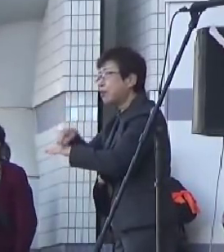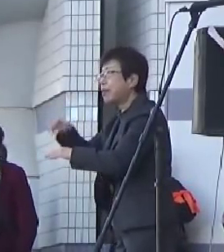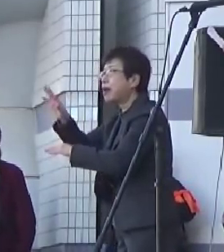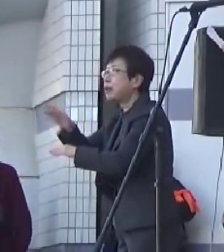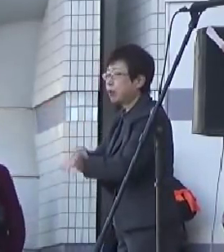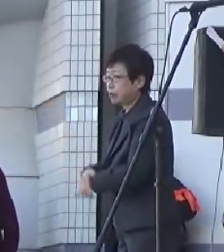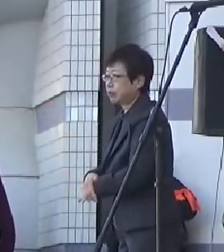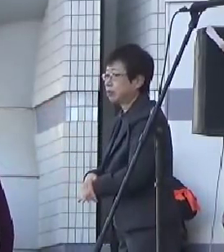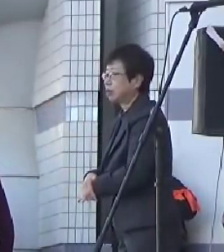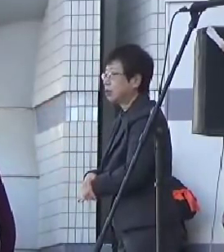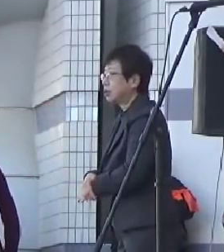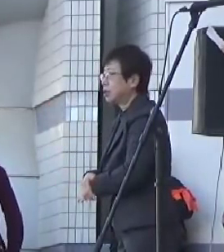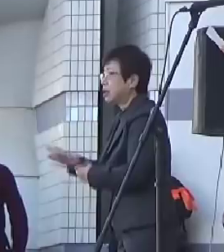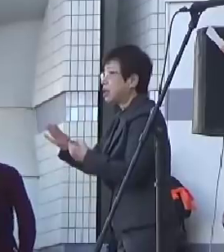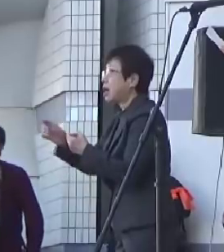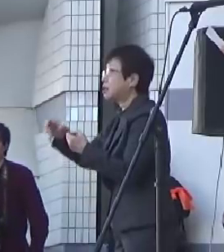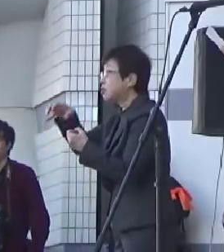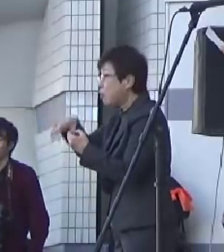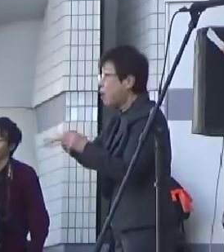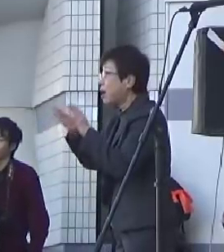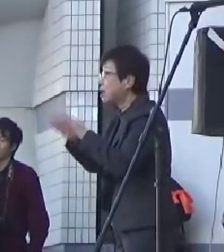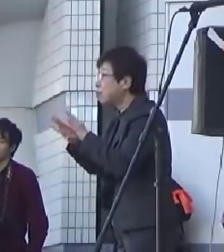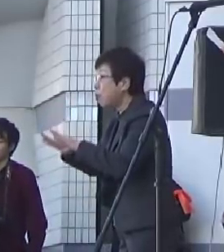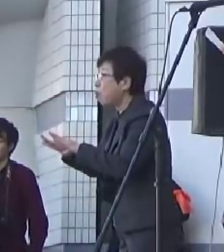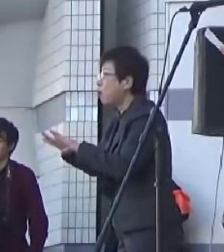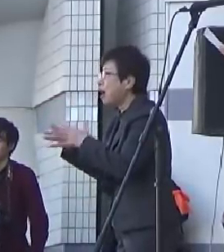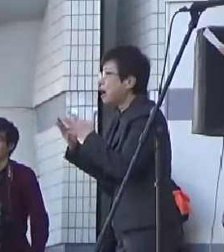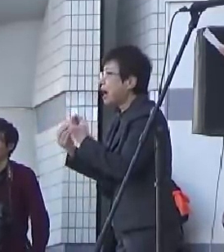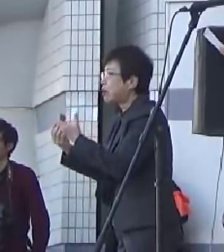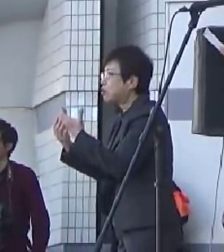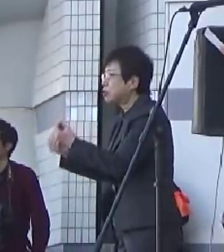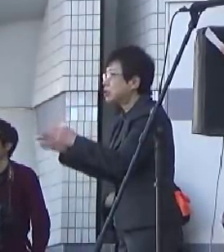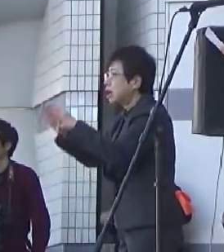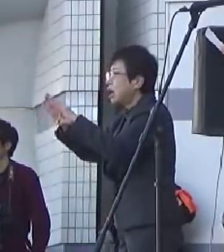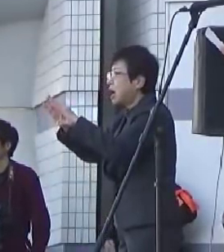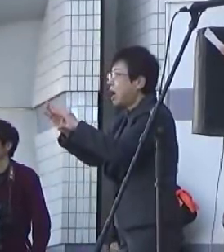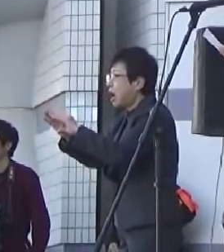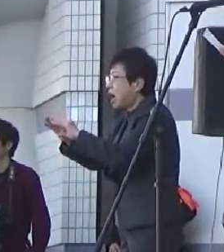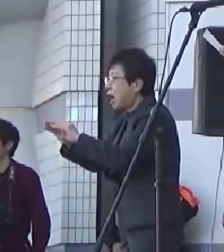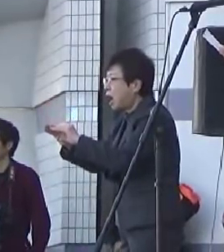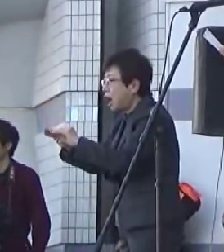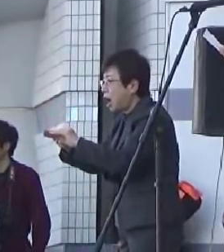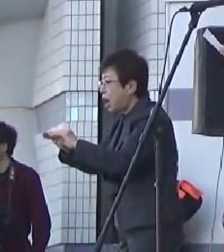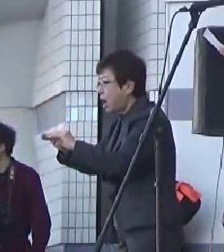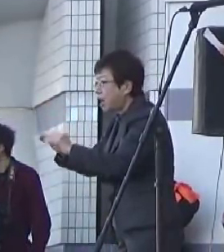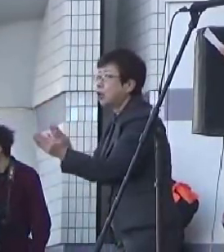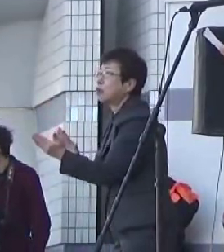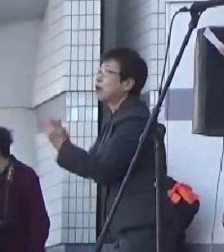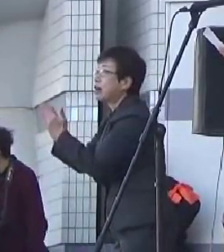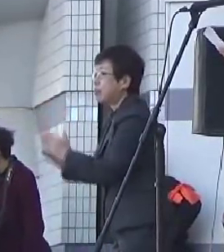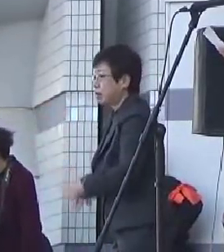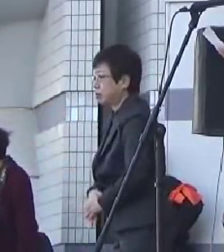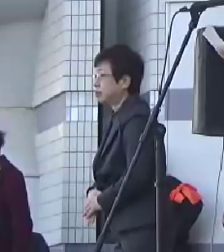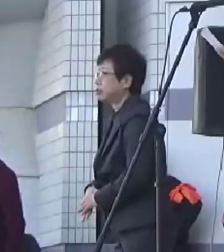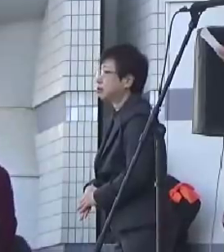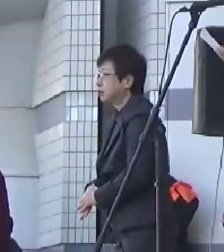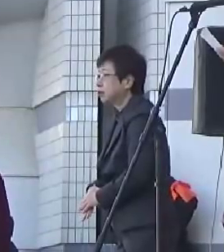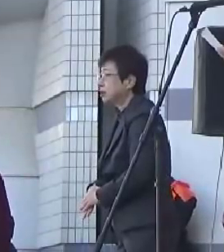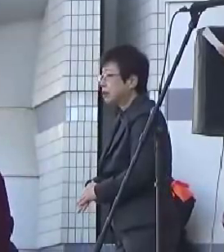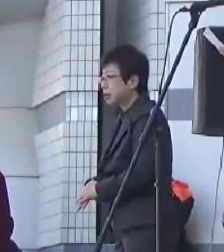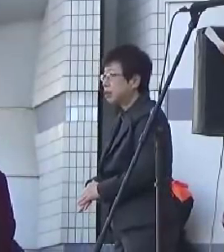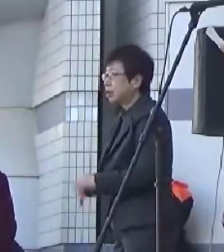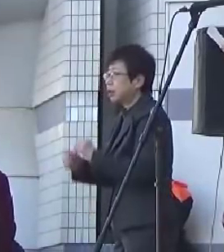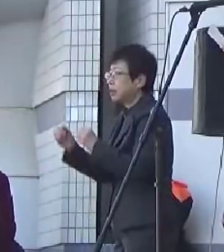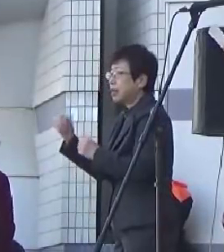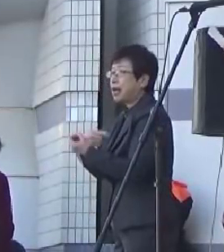。原発は今確実に廃炉の時代を迎えています。電力各